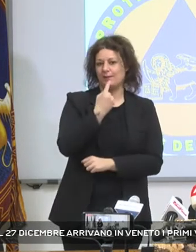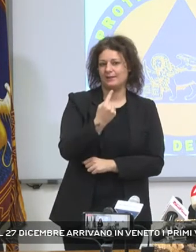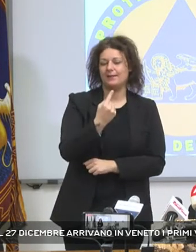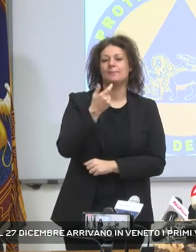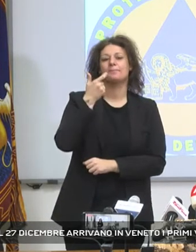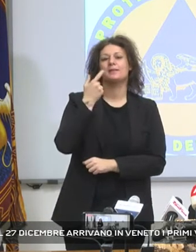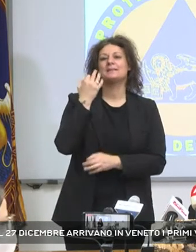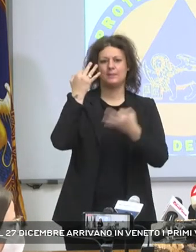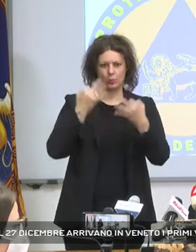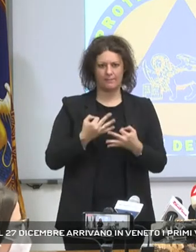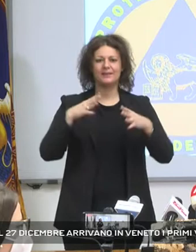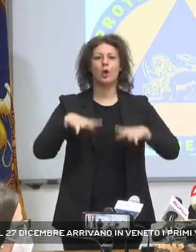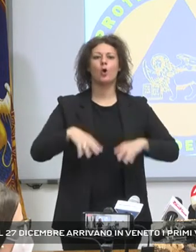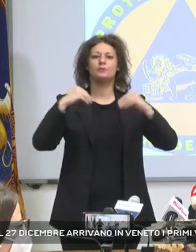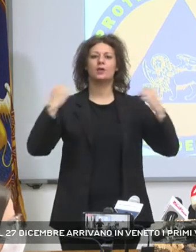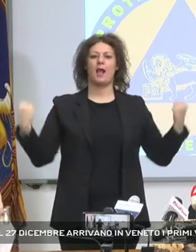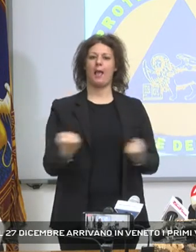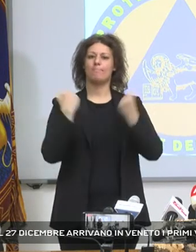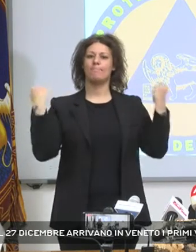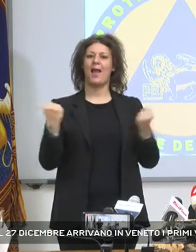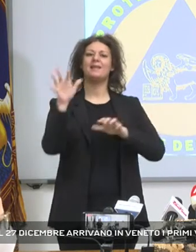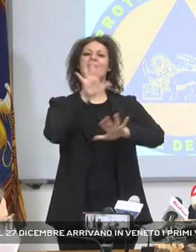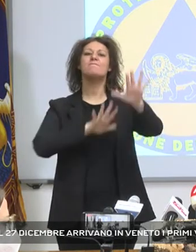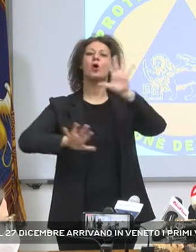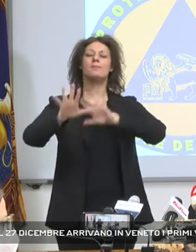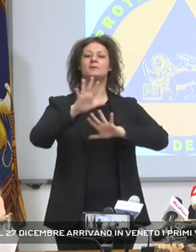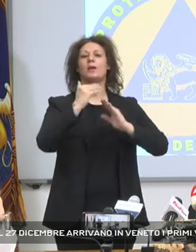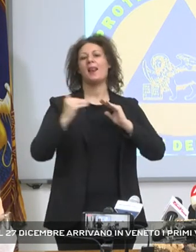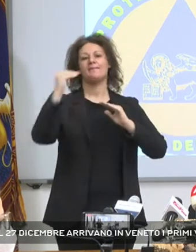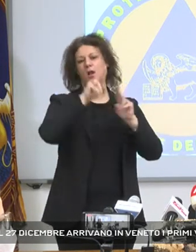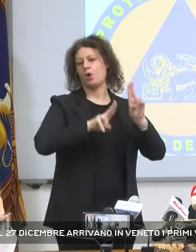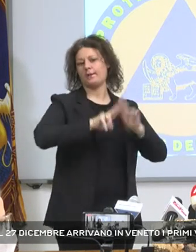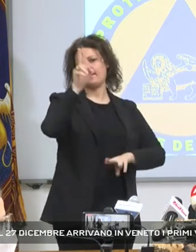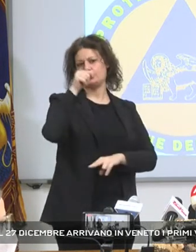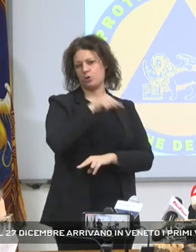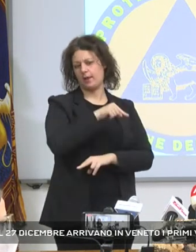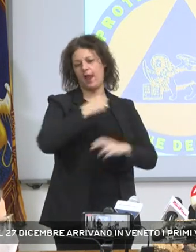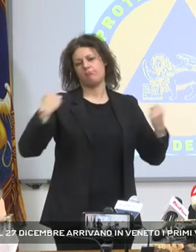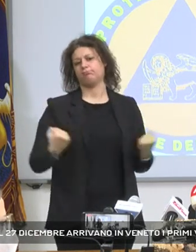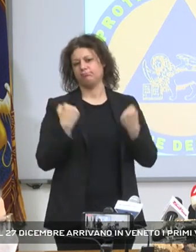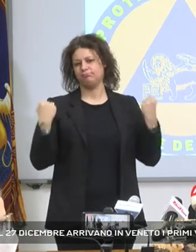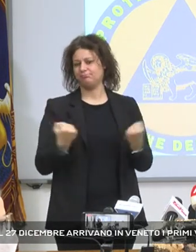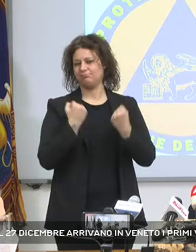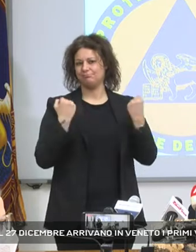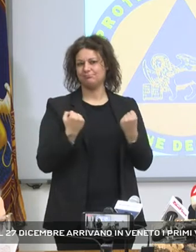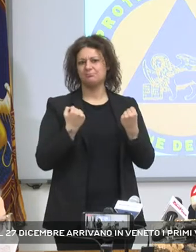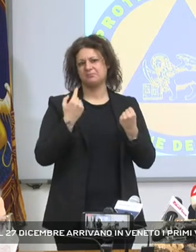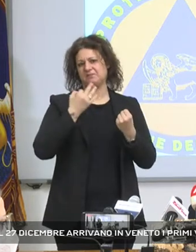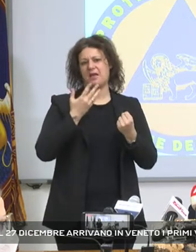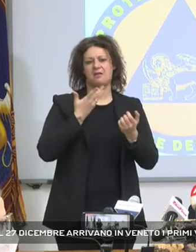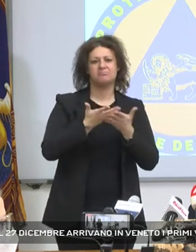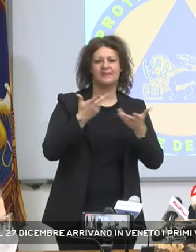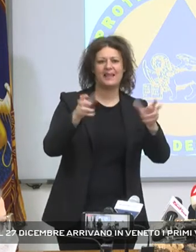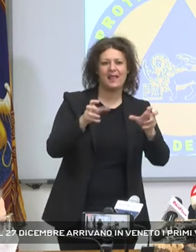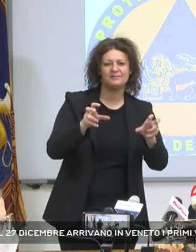campagna informativa nazionale, che quindi avrà valenza anche a livello nazionale su televisioni, su